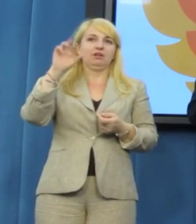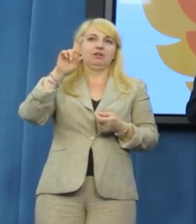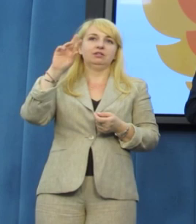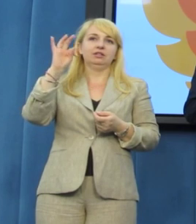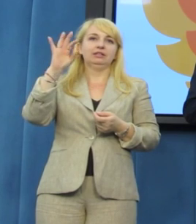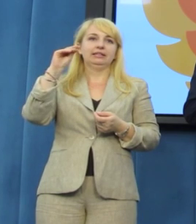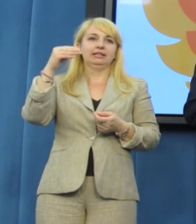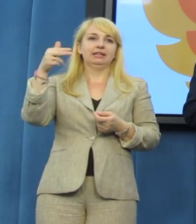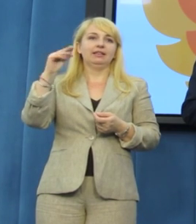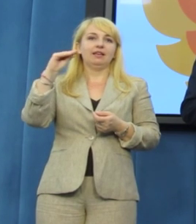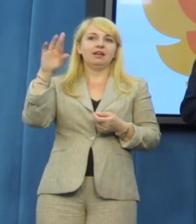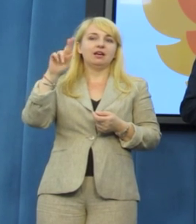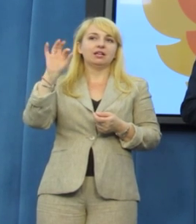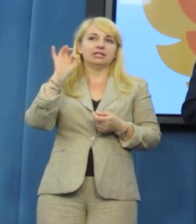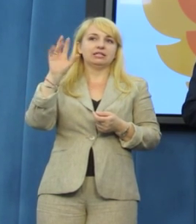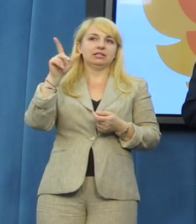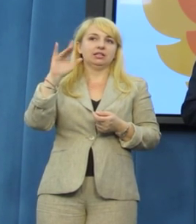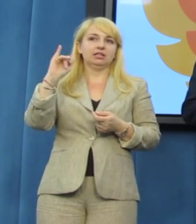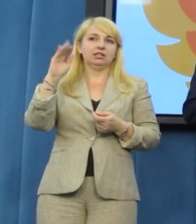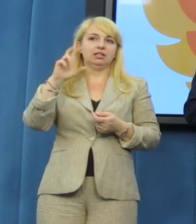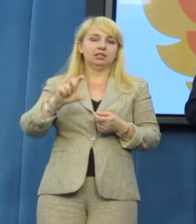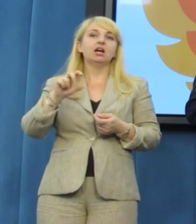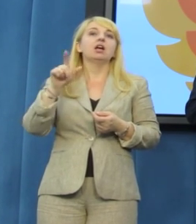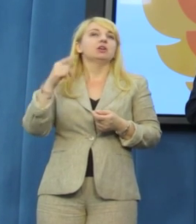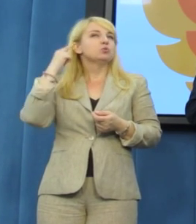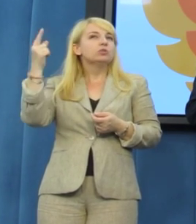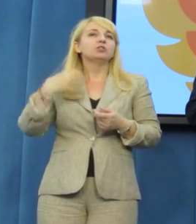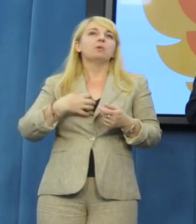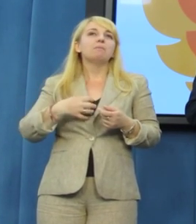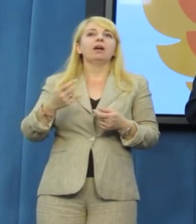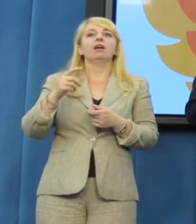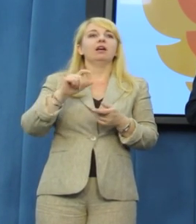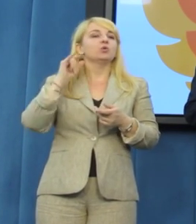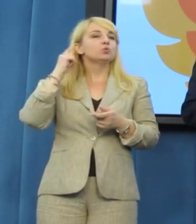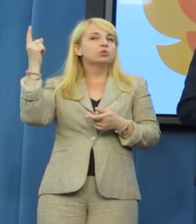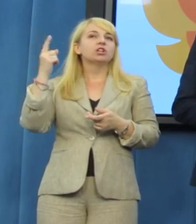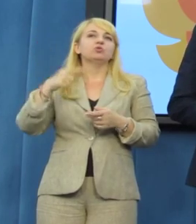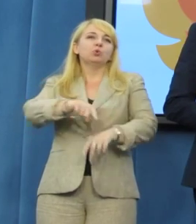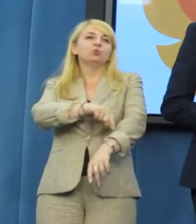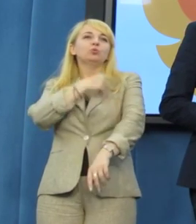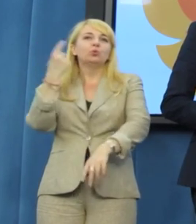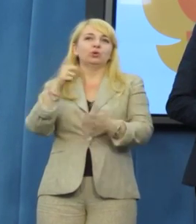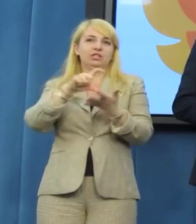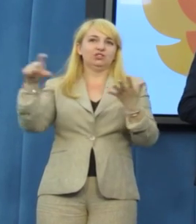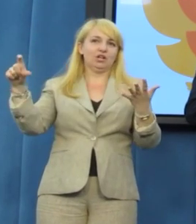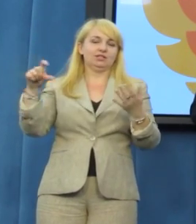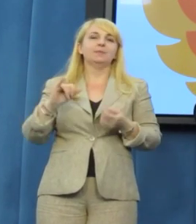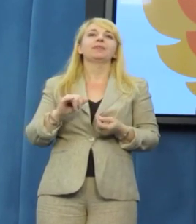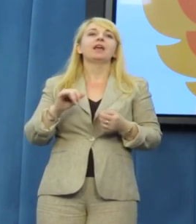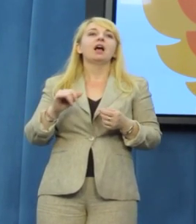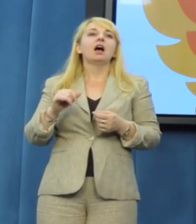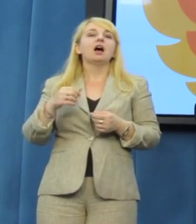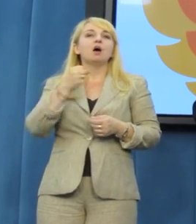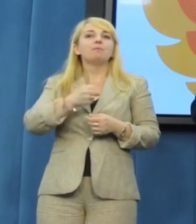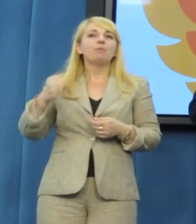zapowiadała i słyszeliśmy tę bajkę o związkach partnerskich od dłuższego czasu, niby poseł